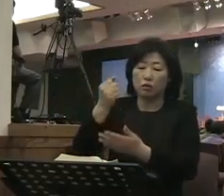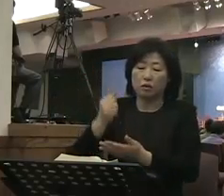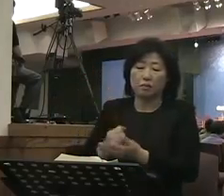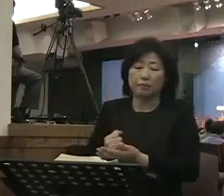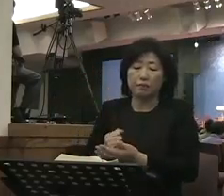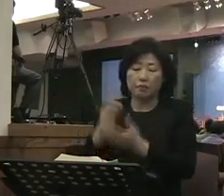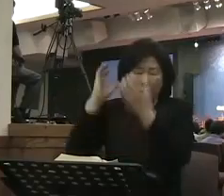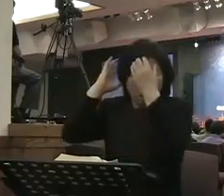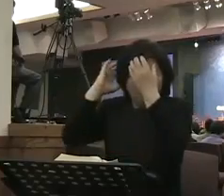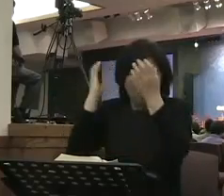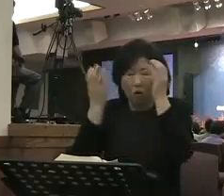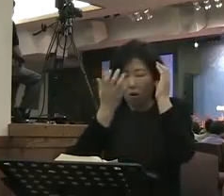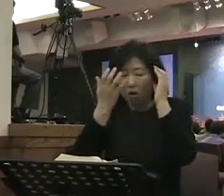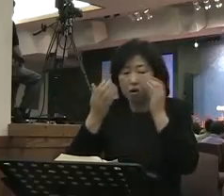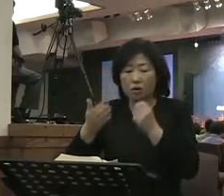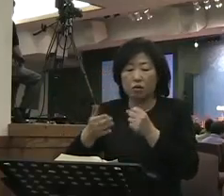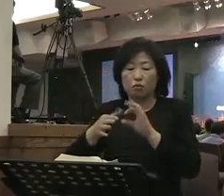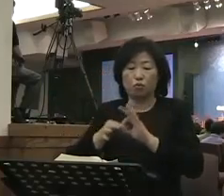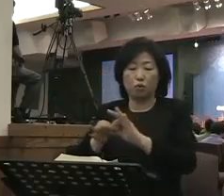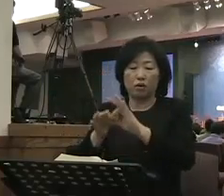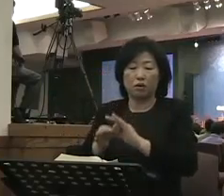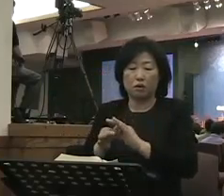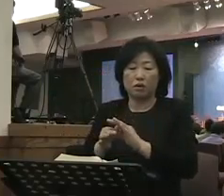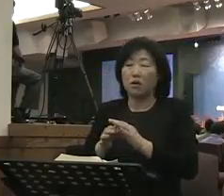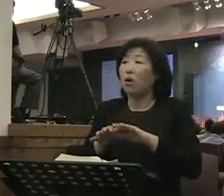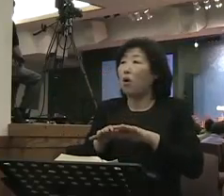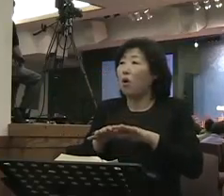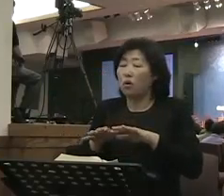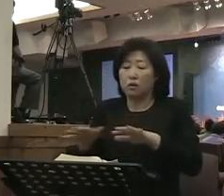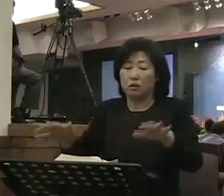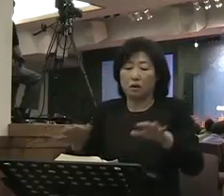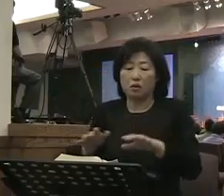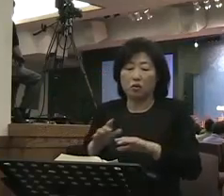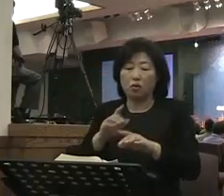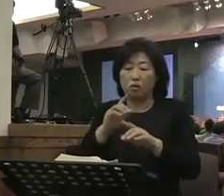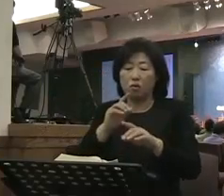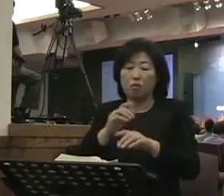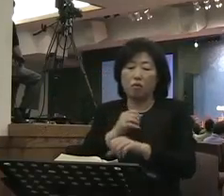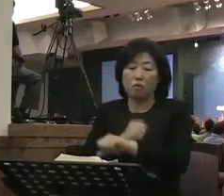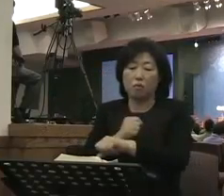인해 그들이 흩어지고 만다고 말씀을 하십니다.